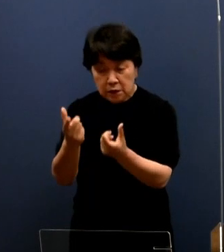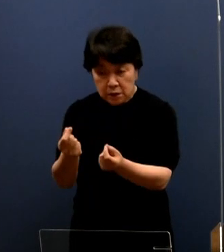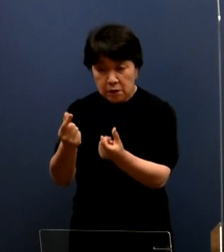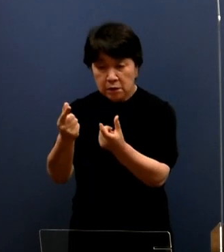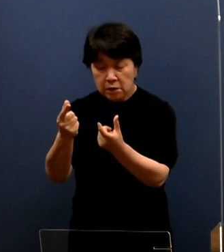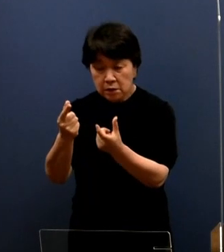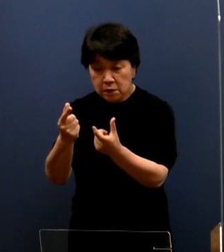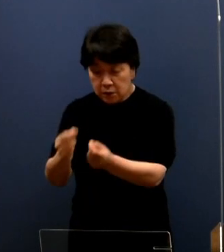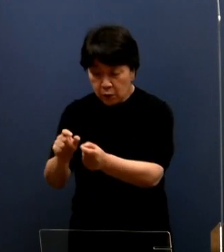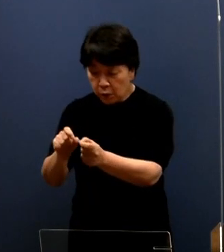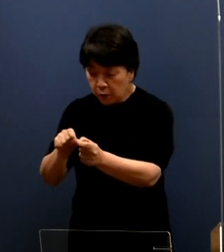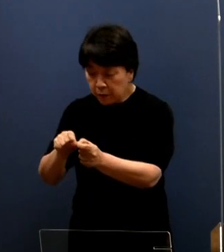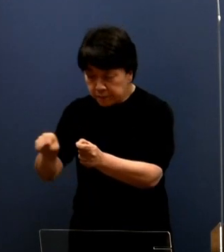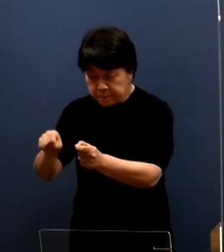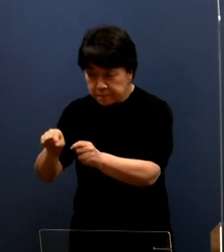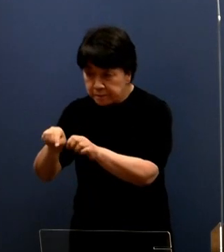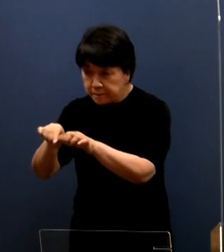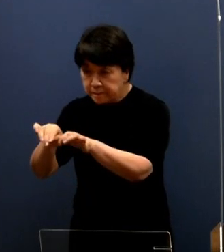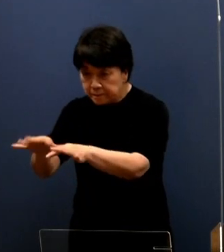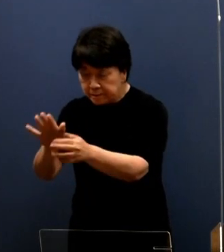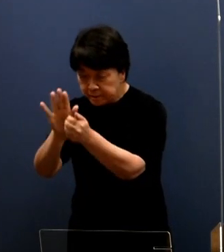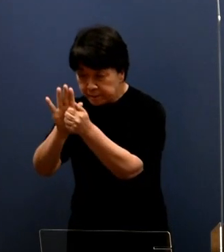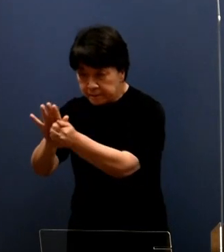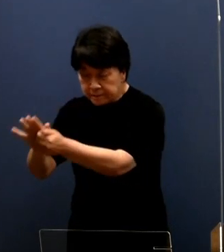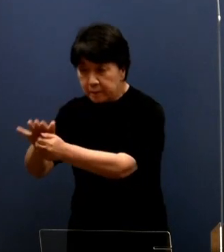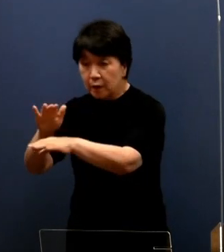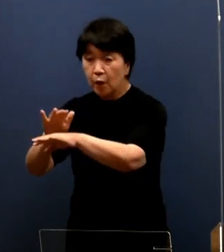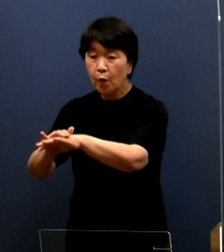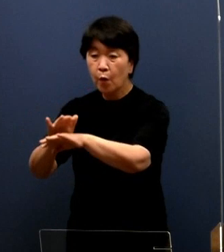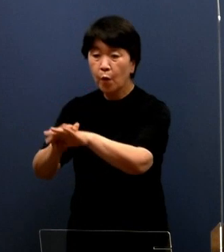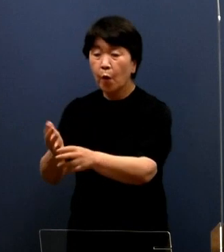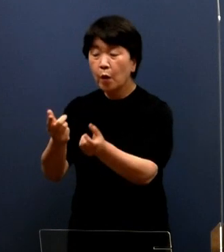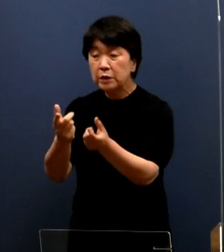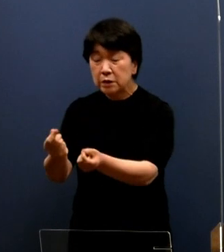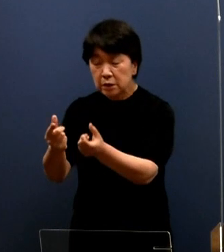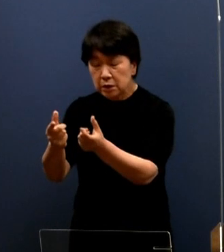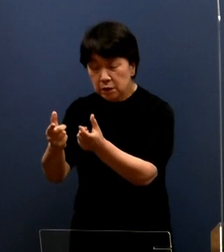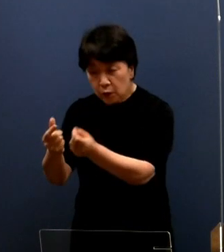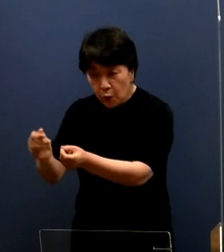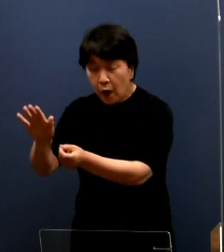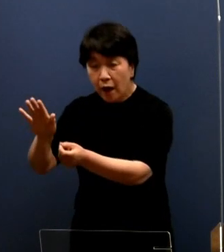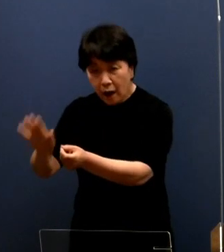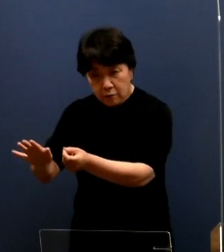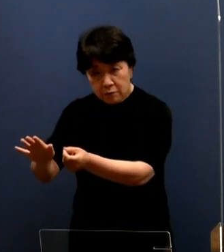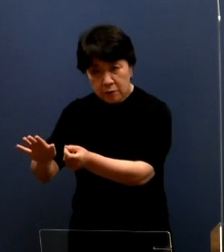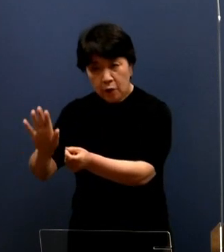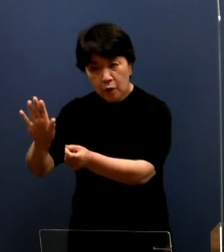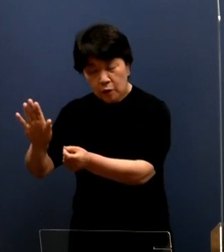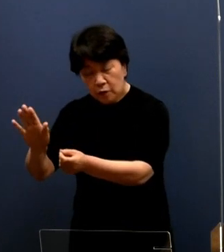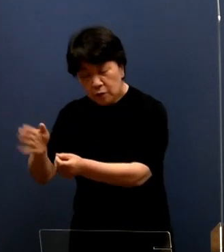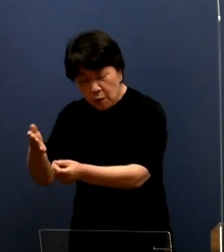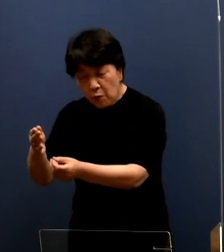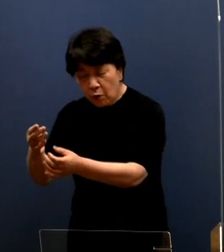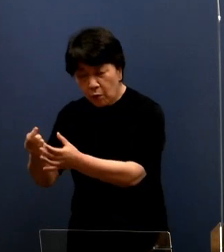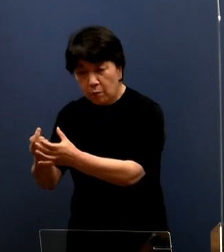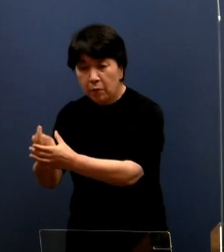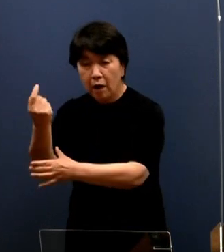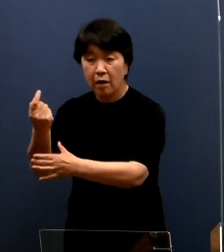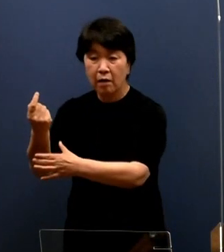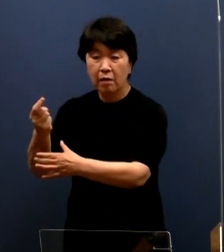雇用契約に基づく指示として、いろんなことを求めている体制でもやっぱり起きるわけですよ。そうするとアフターファイブで